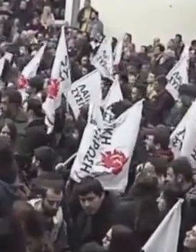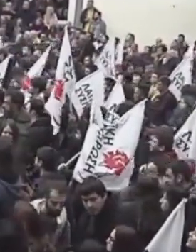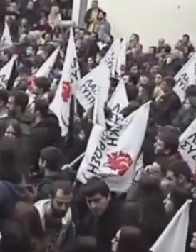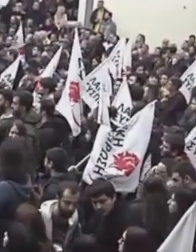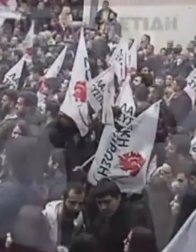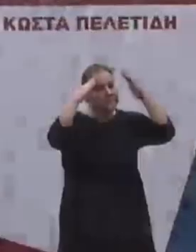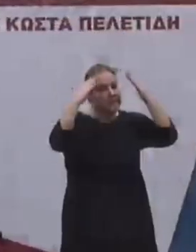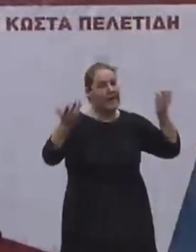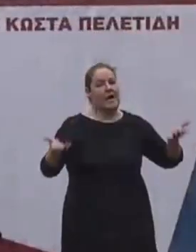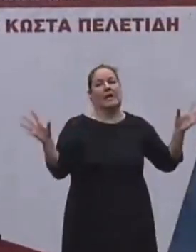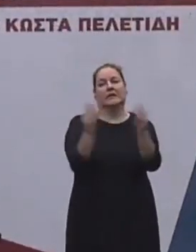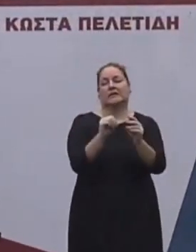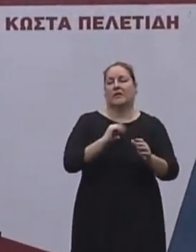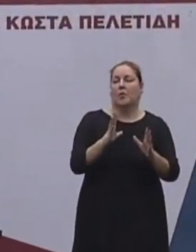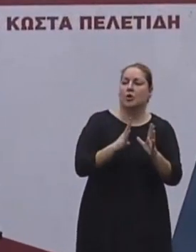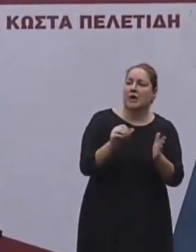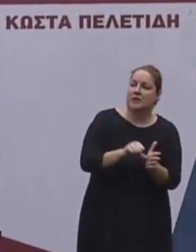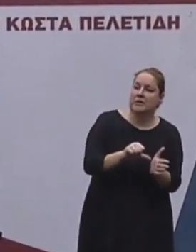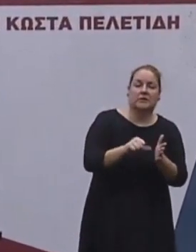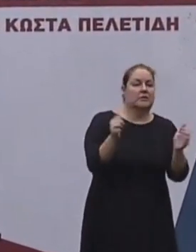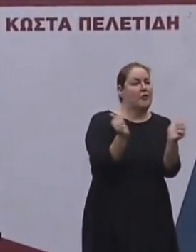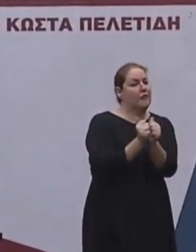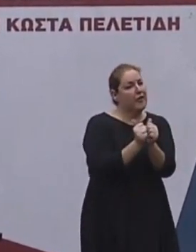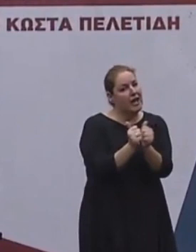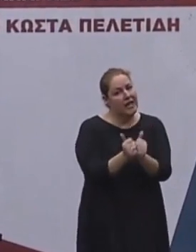Καλησπέρα συνδημότες, φίλοι.